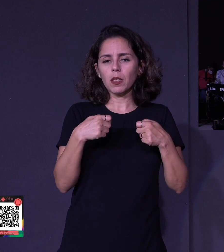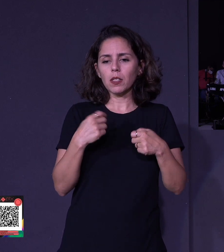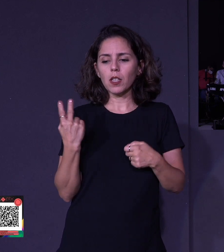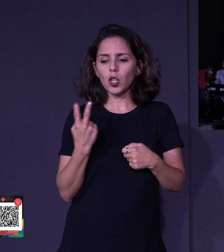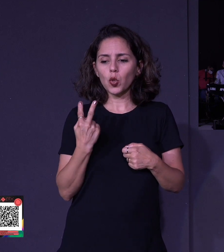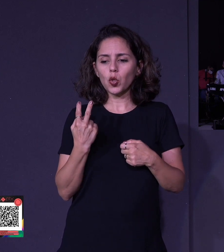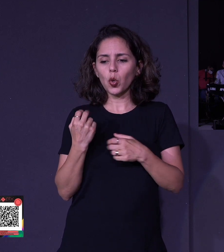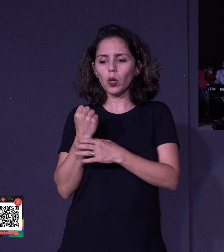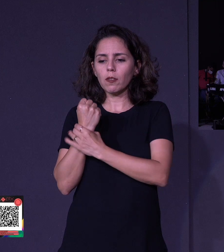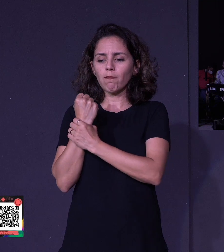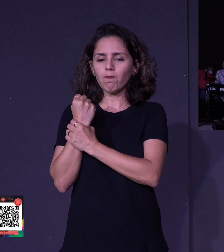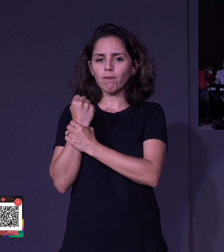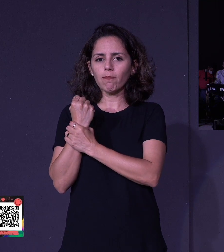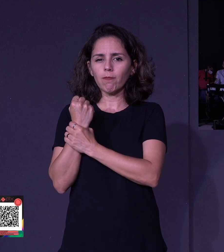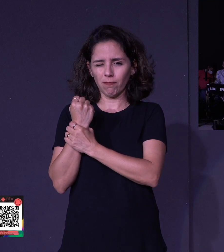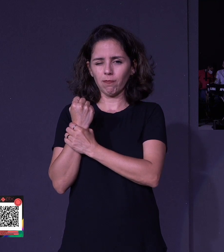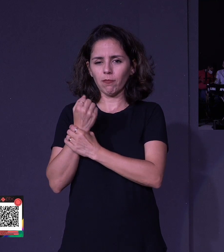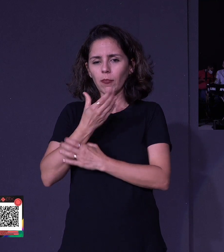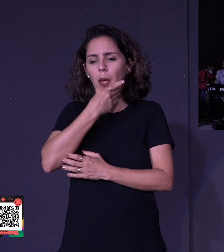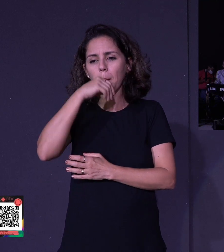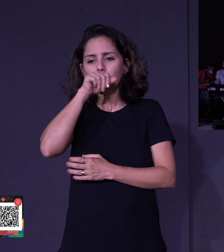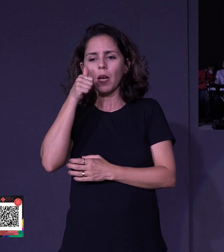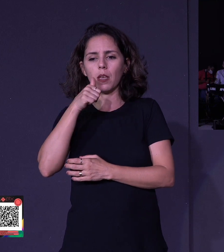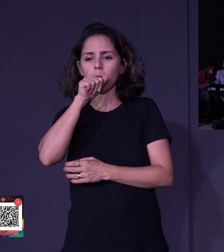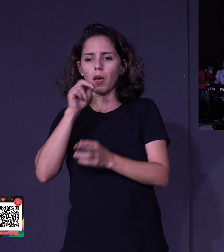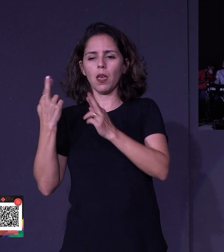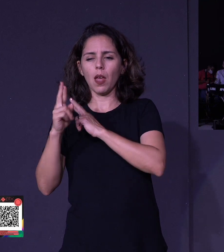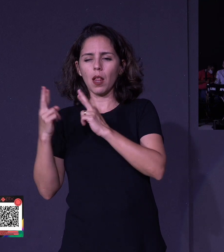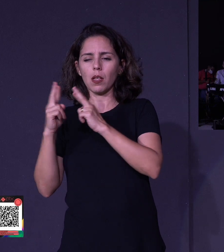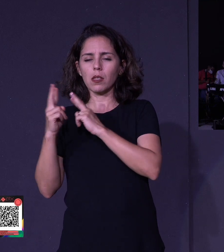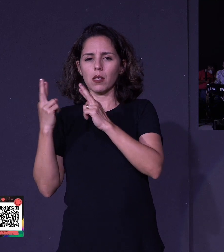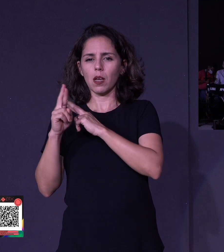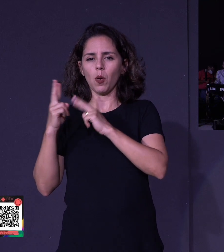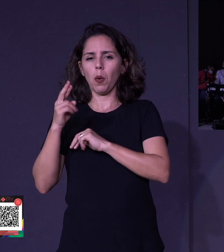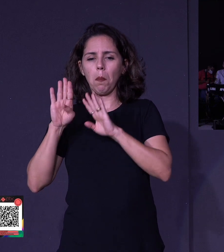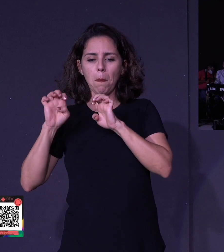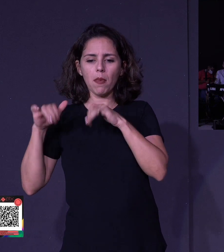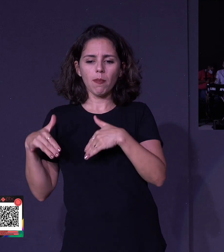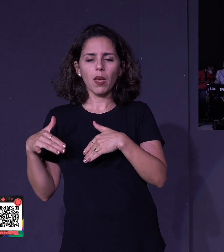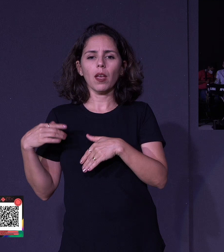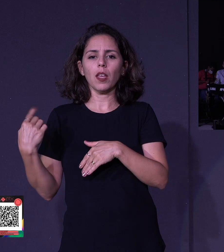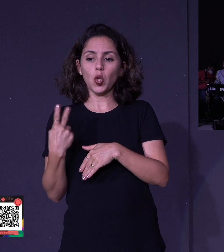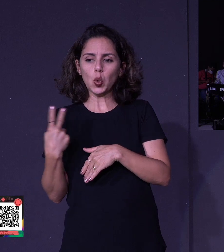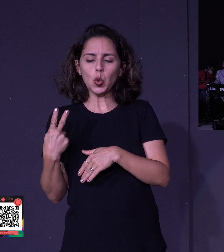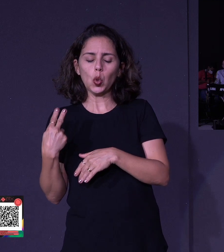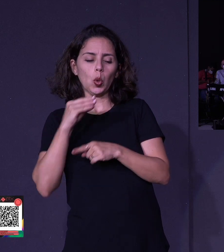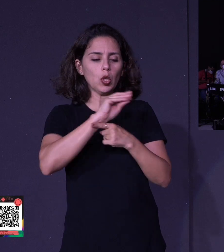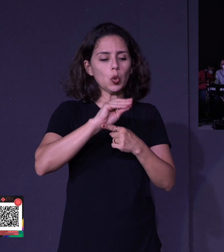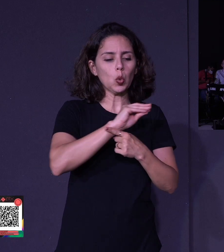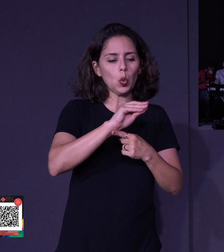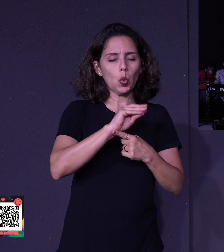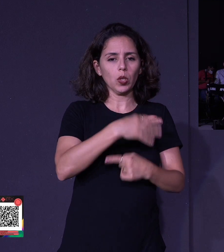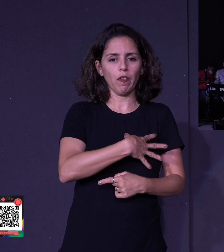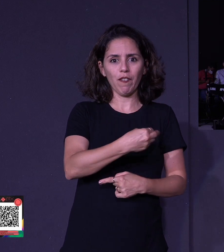a sua mulher. Mais do que nunca, nós precisamos cuidar da nossa família.